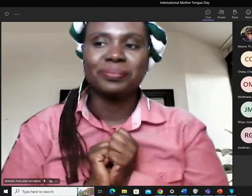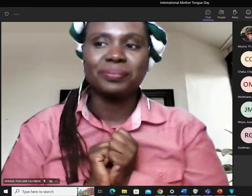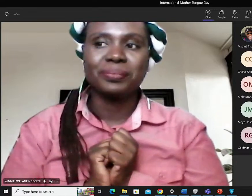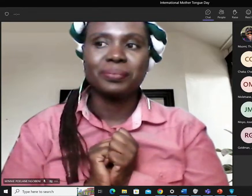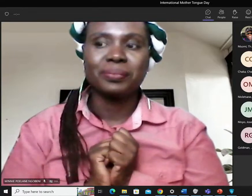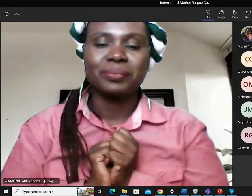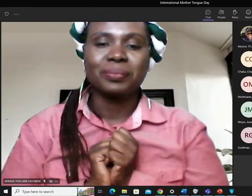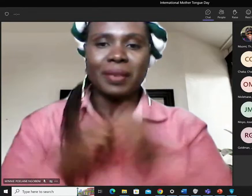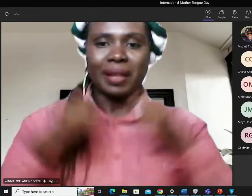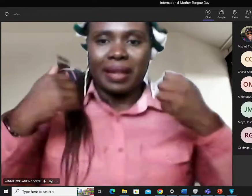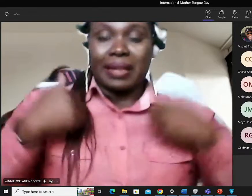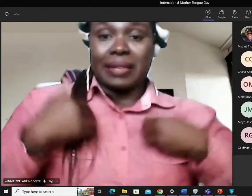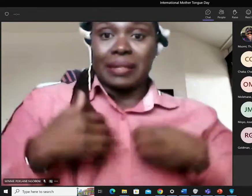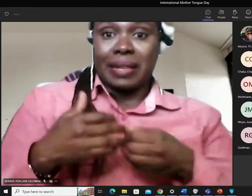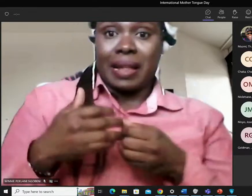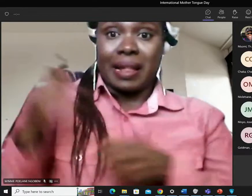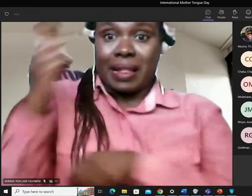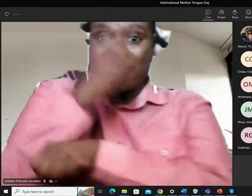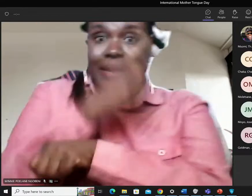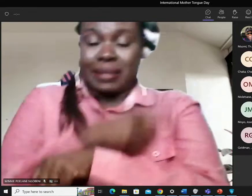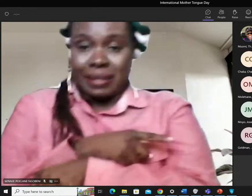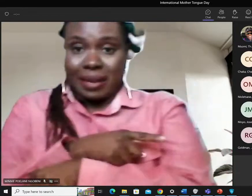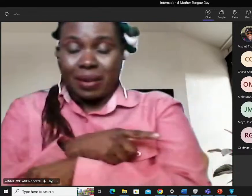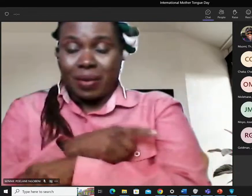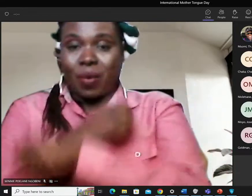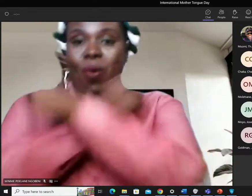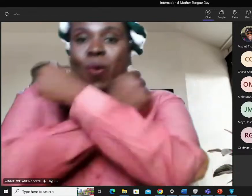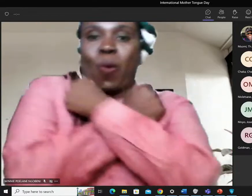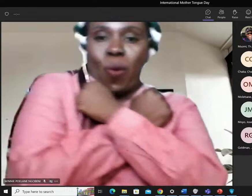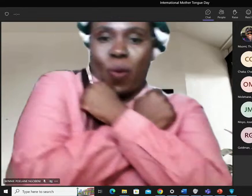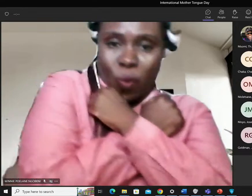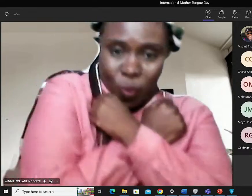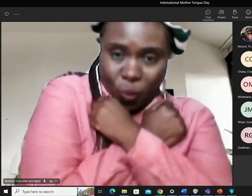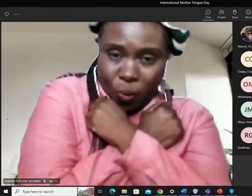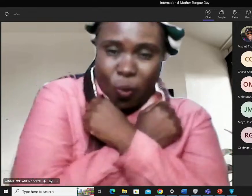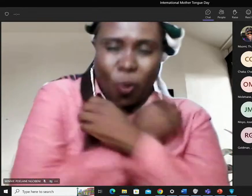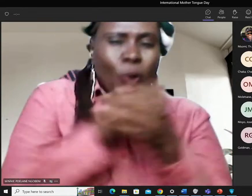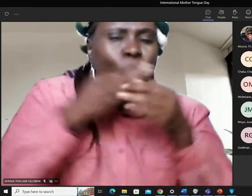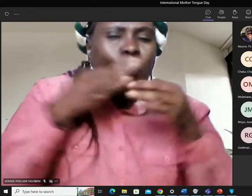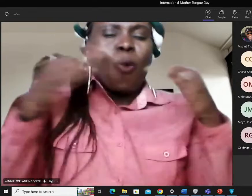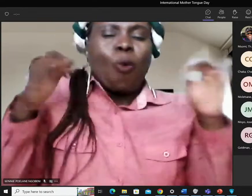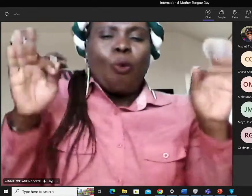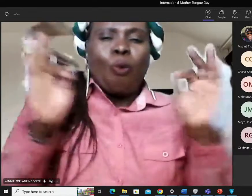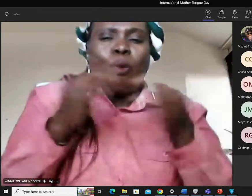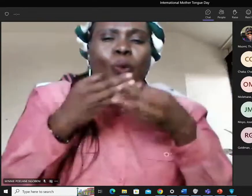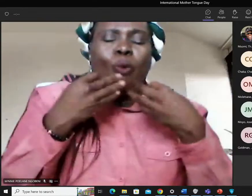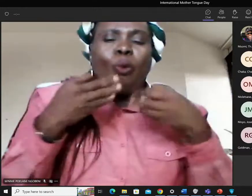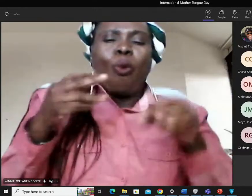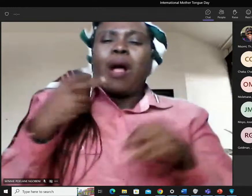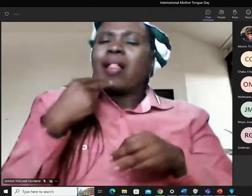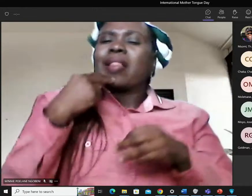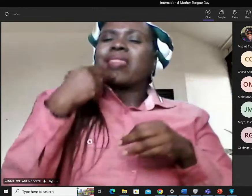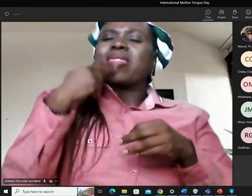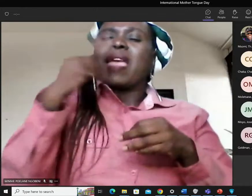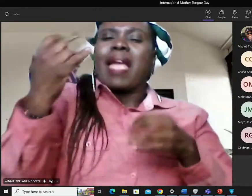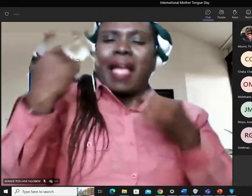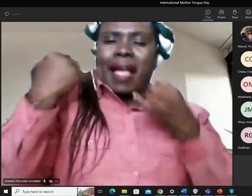Kusukela ngalelo langa uAthandwa waculela phezulu ngenhliziyo yakhe.